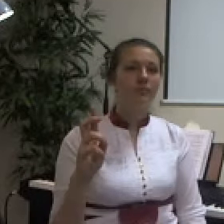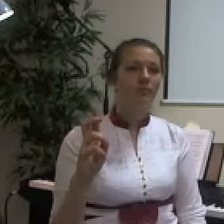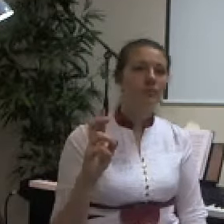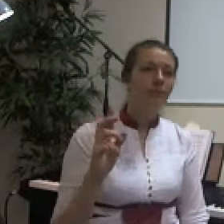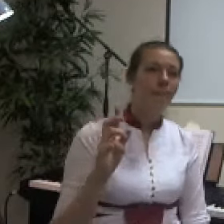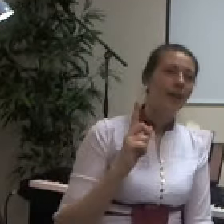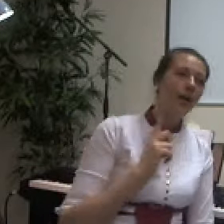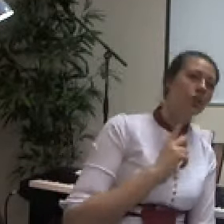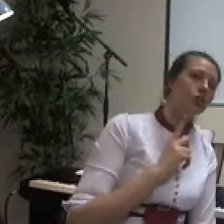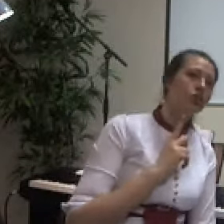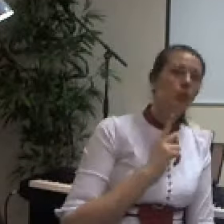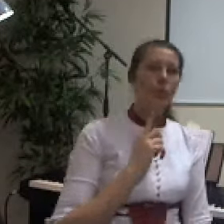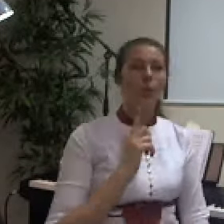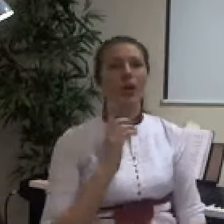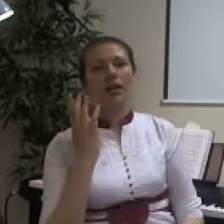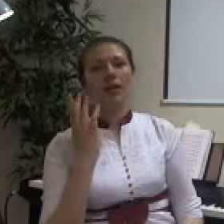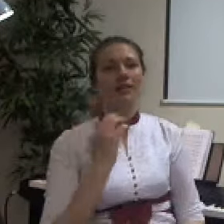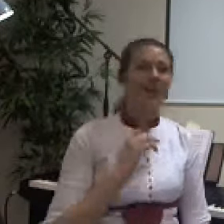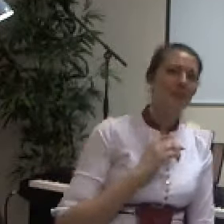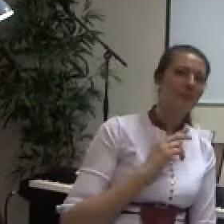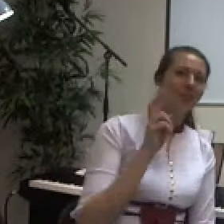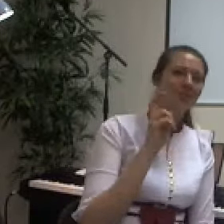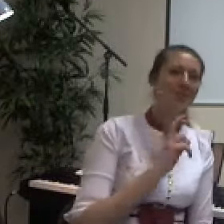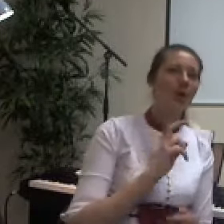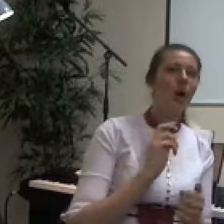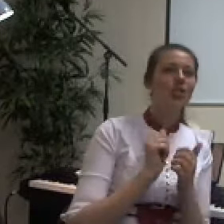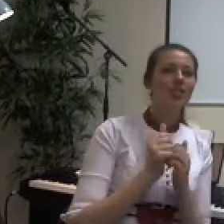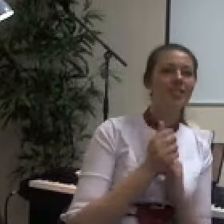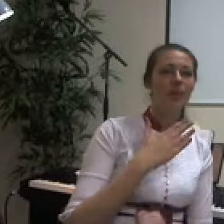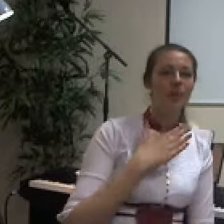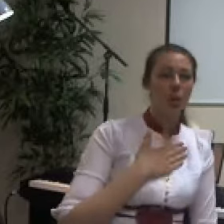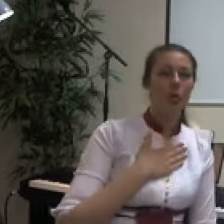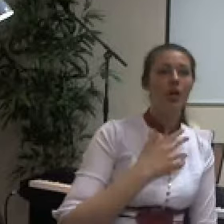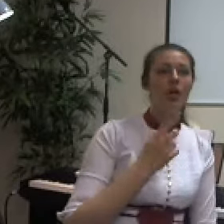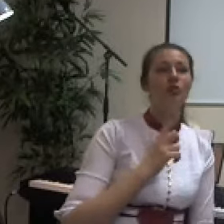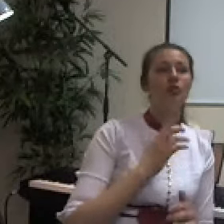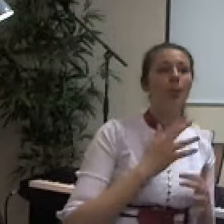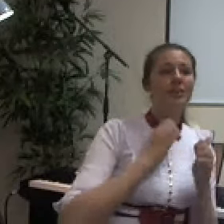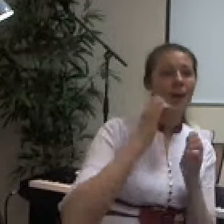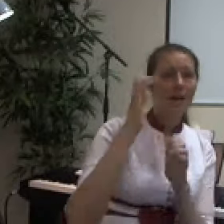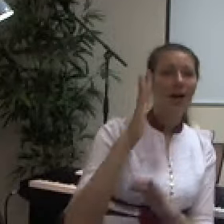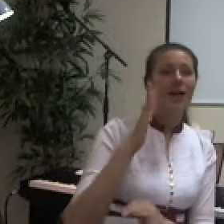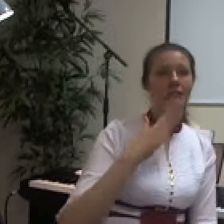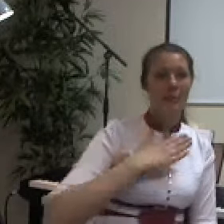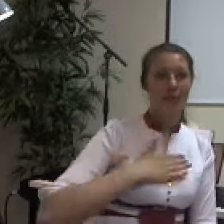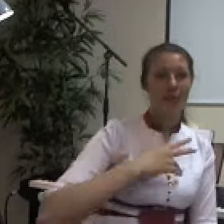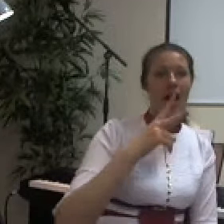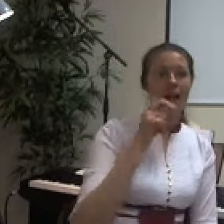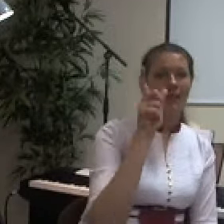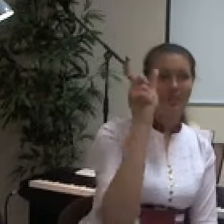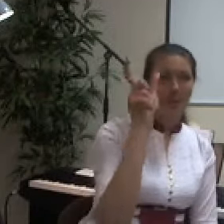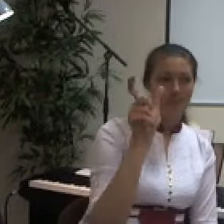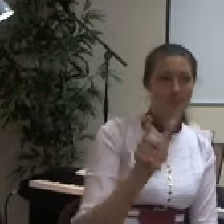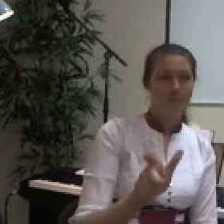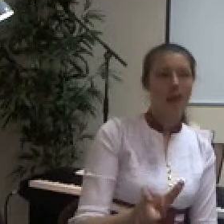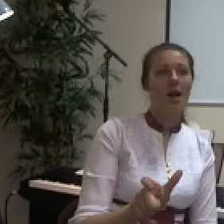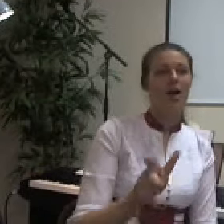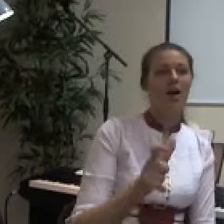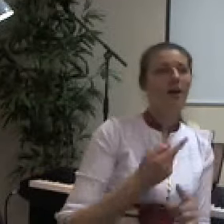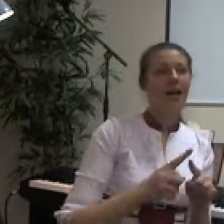Жду, когда придешь за мной, чтоб забрать меня к себе.